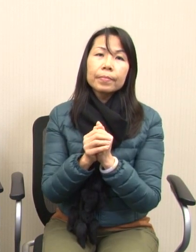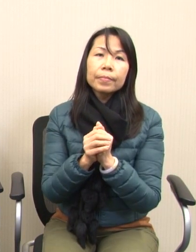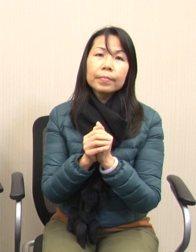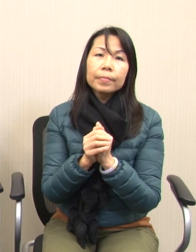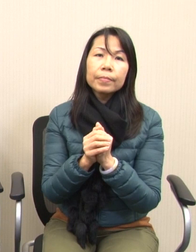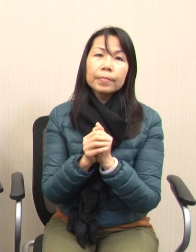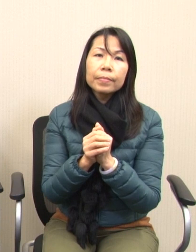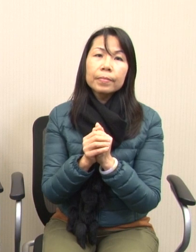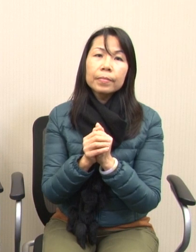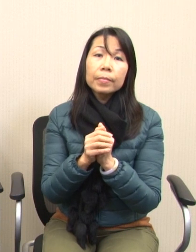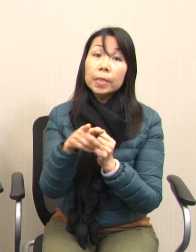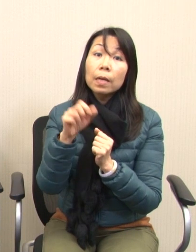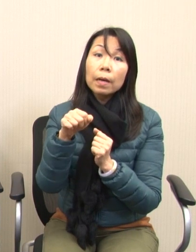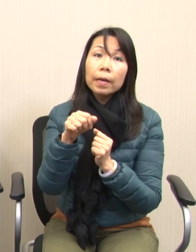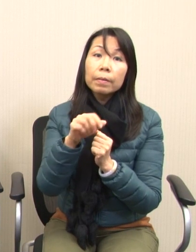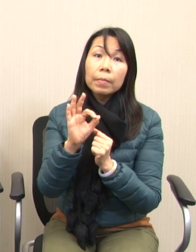你係咩？